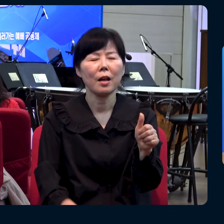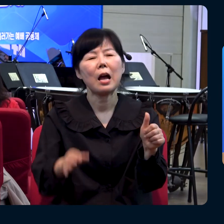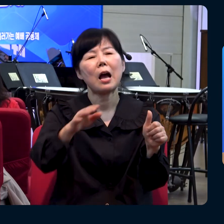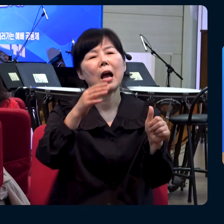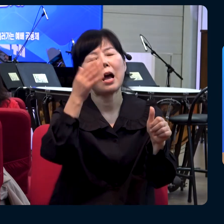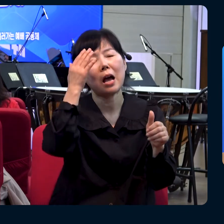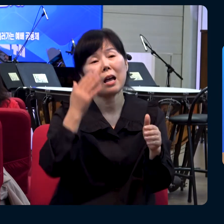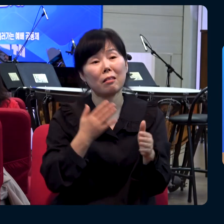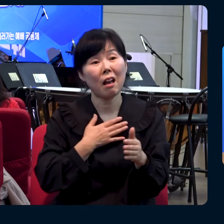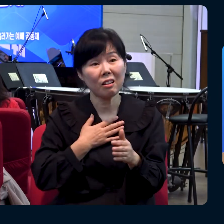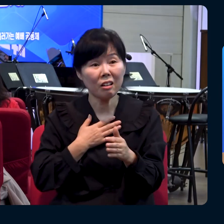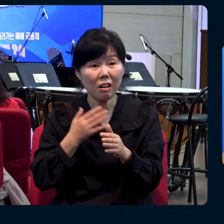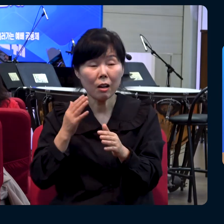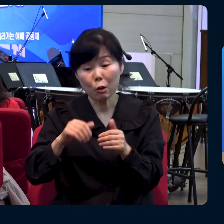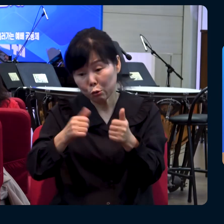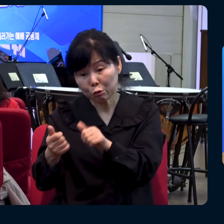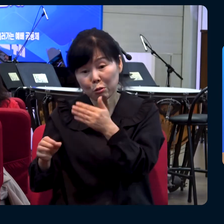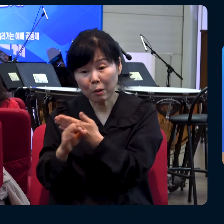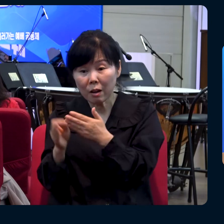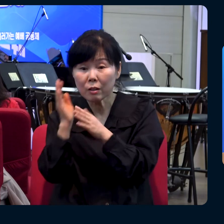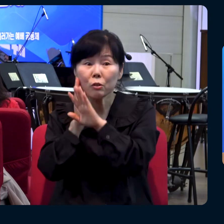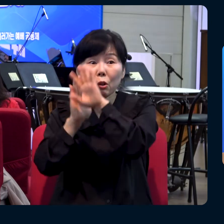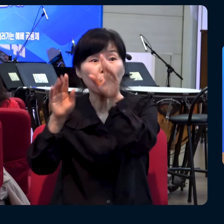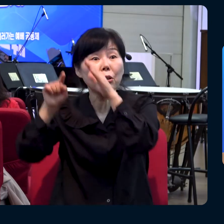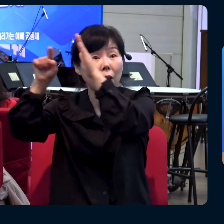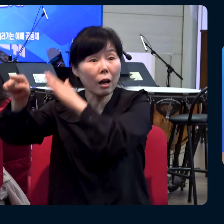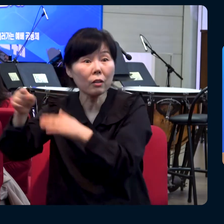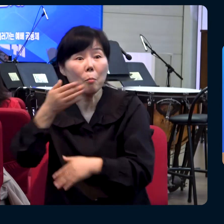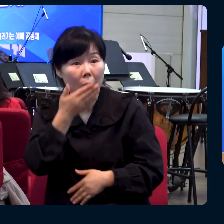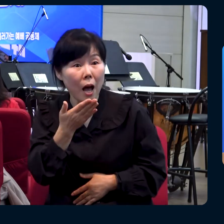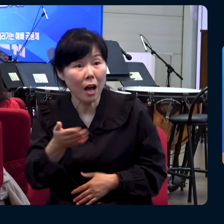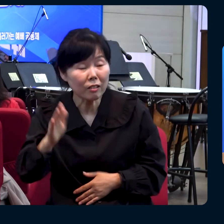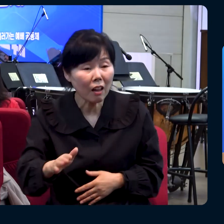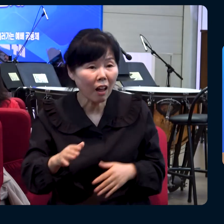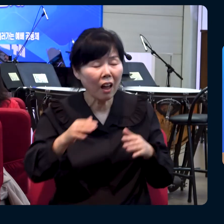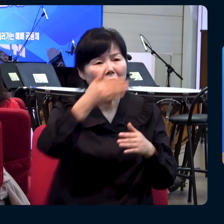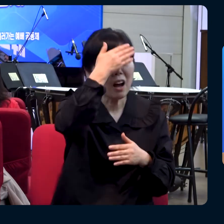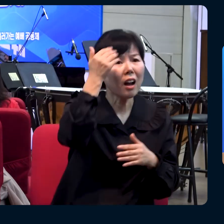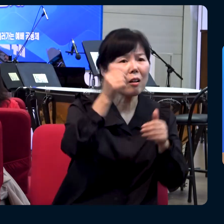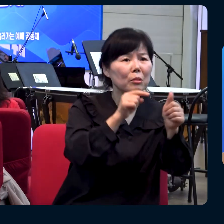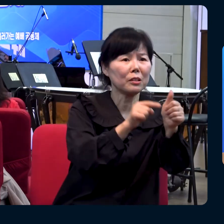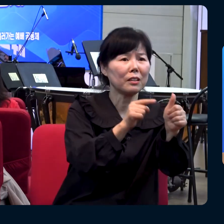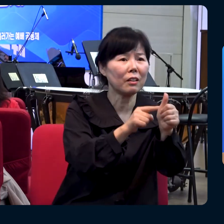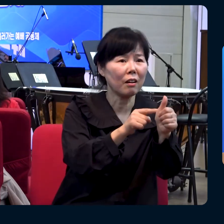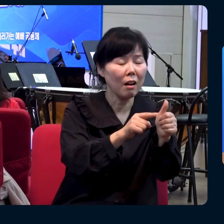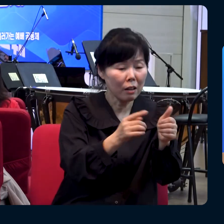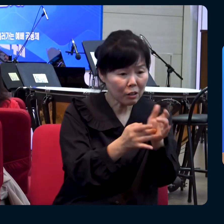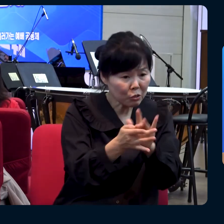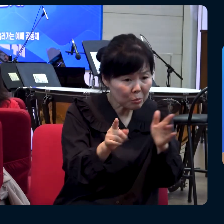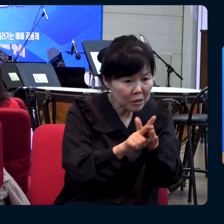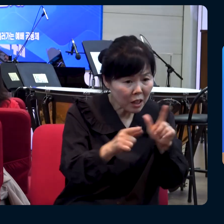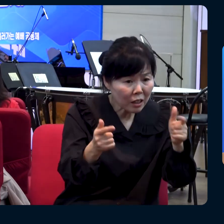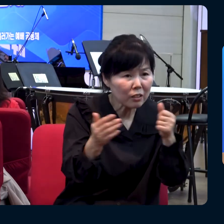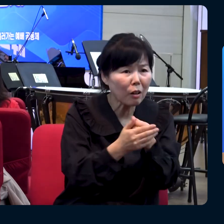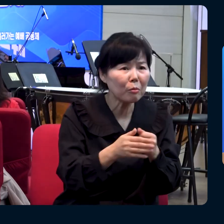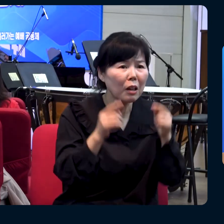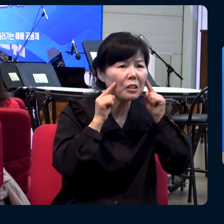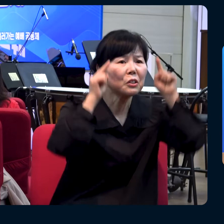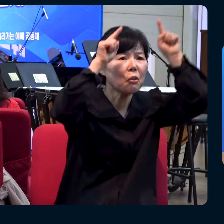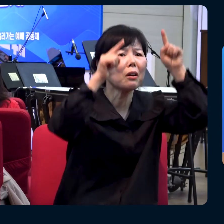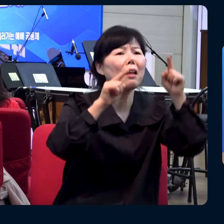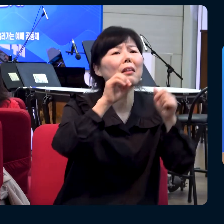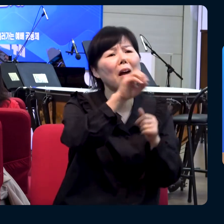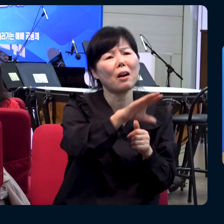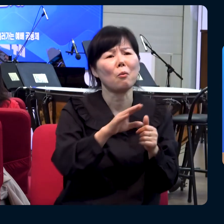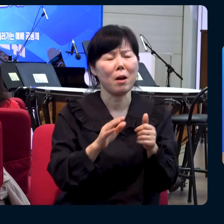그래서 뭐라는 첫날 애가 오는 첫날 뚝 이번 주 할아버지 내가 끌고 간다 이렇게 오신 거예요. 이 할아버지는